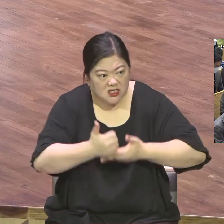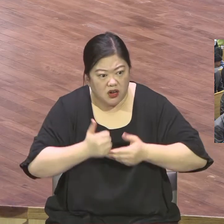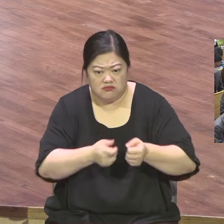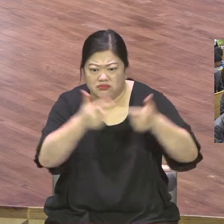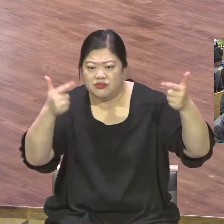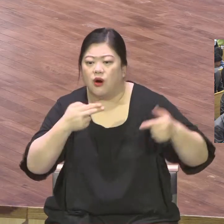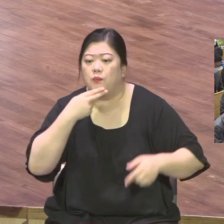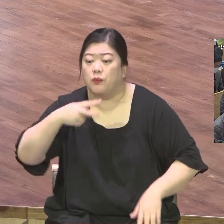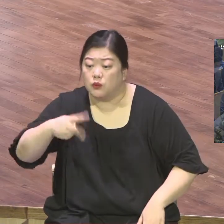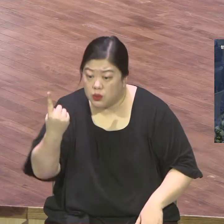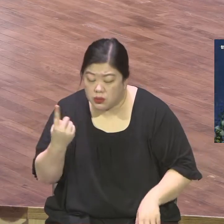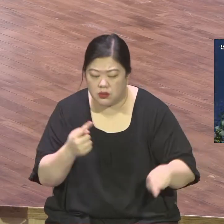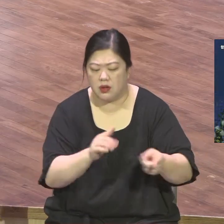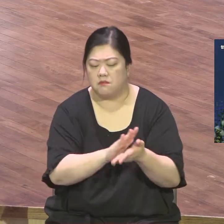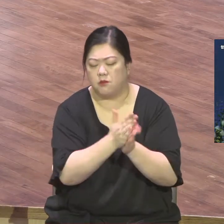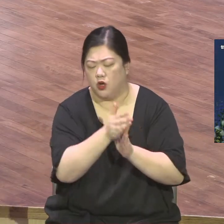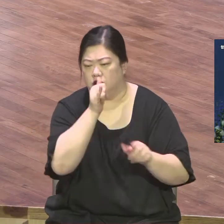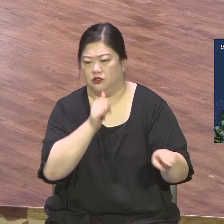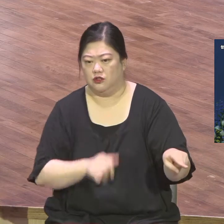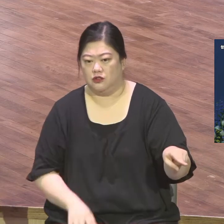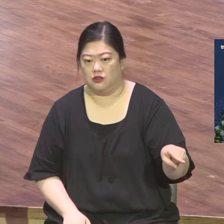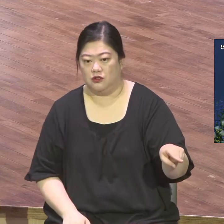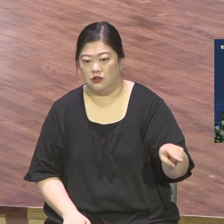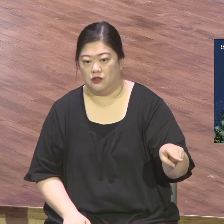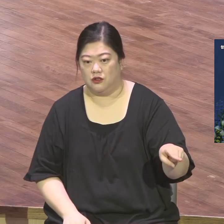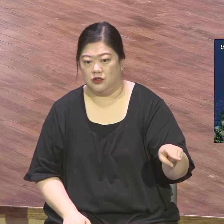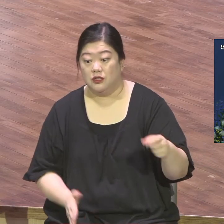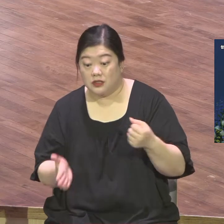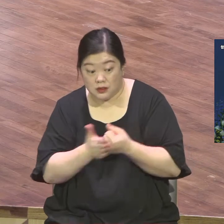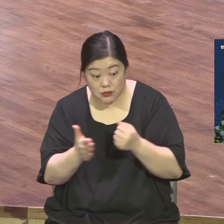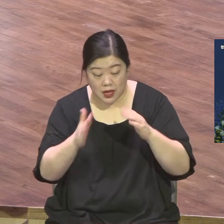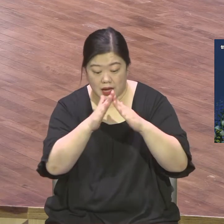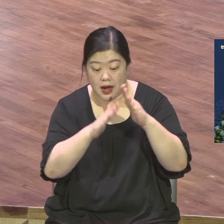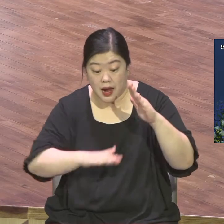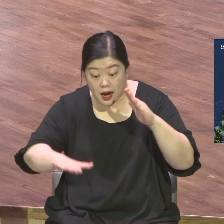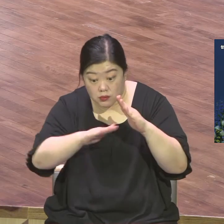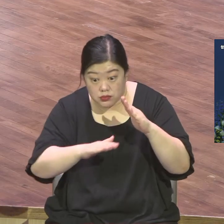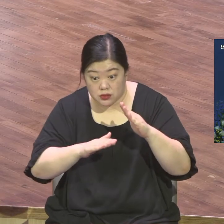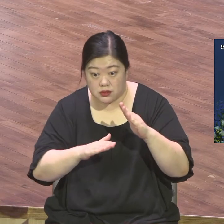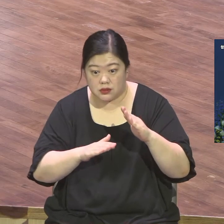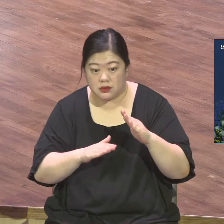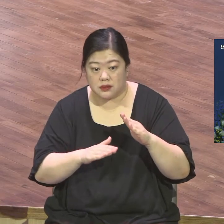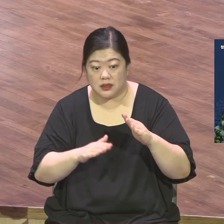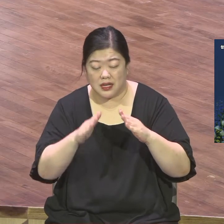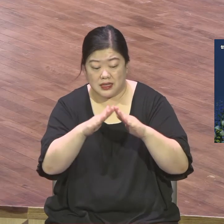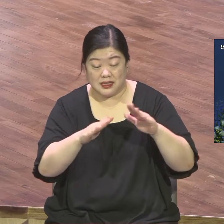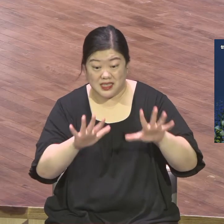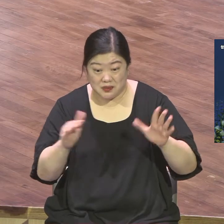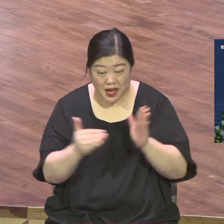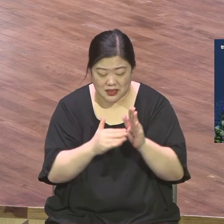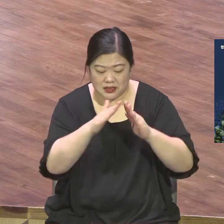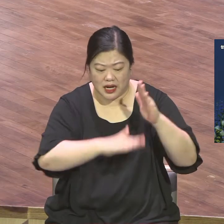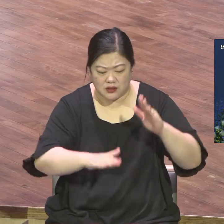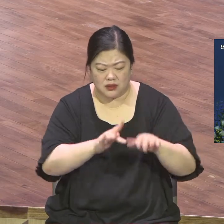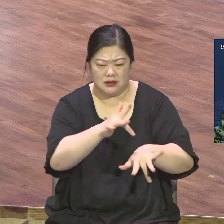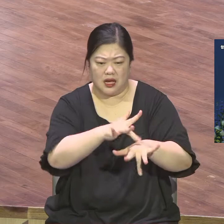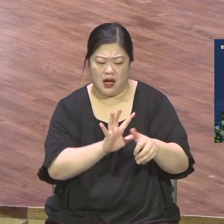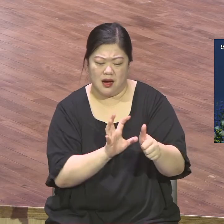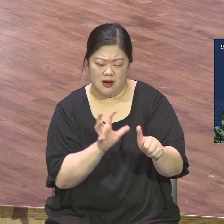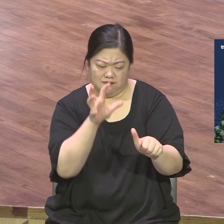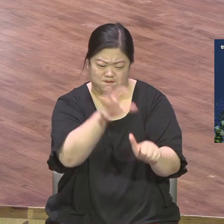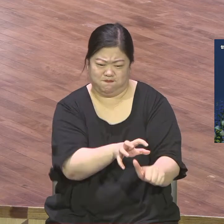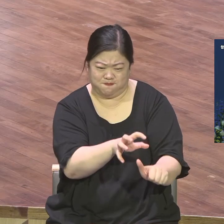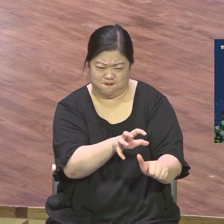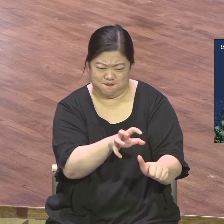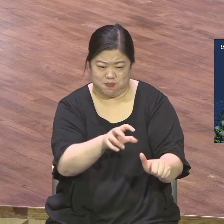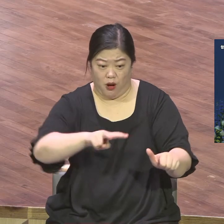그리스도 빛이 맞기 때문에 여러분 가문이 대대로 진을 치고 있는 그 흑암이 꽉 차 있는 그런